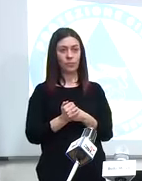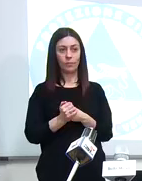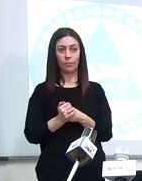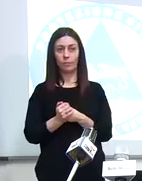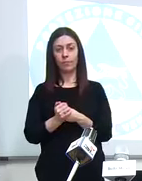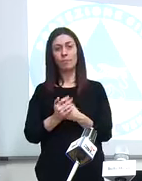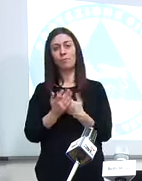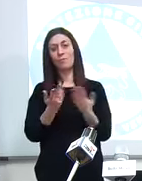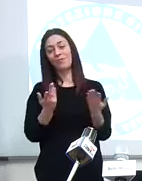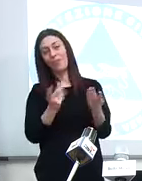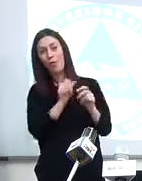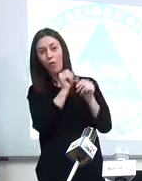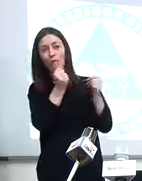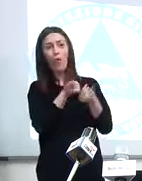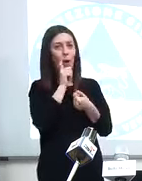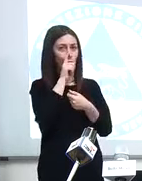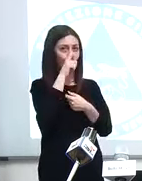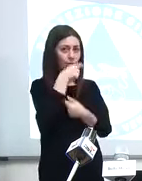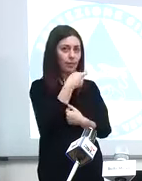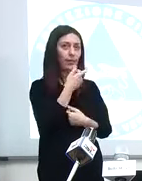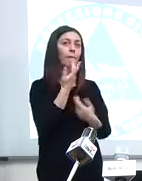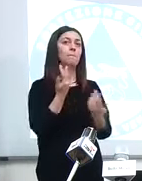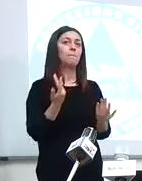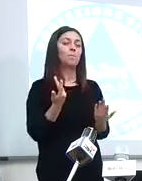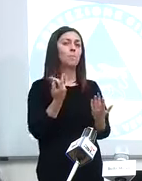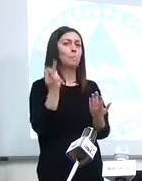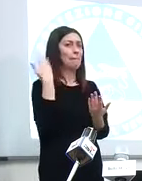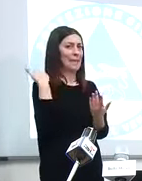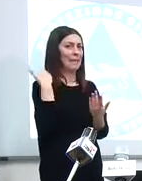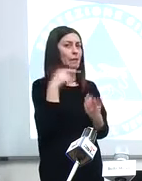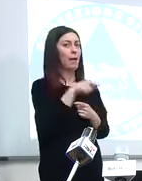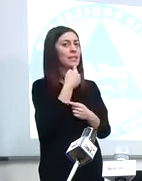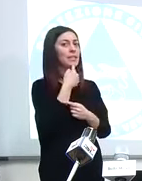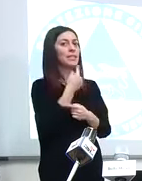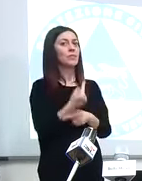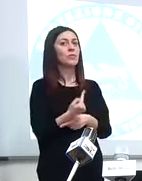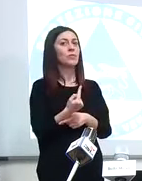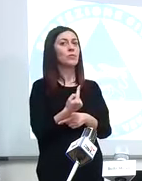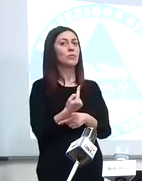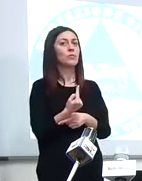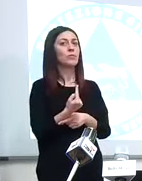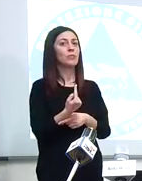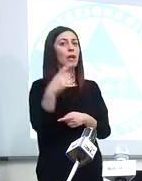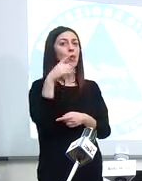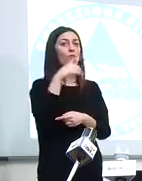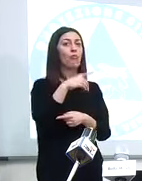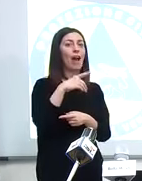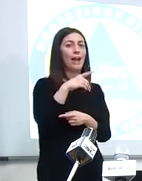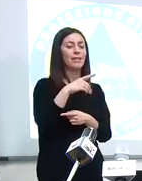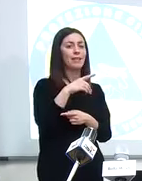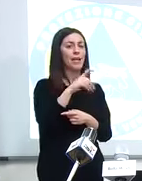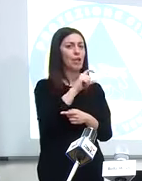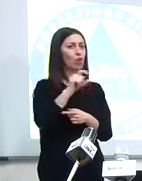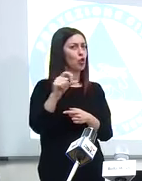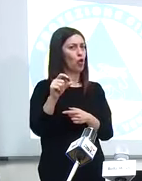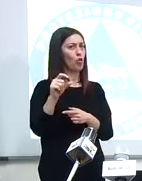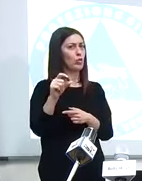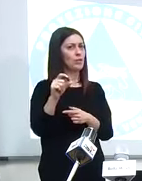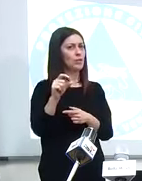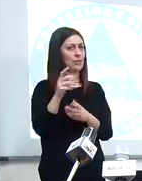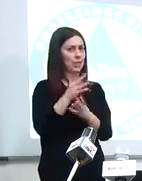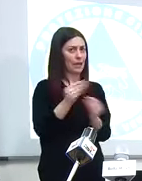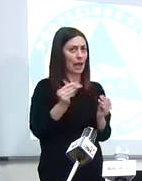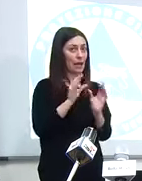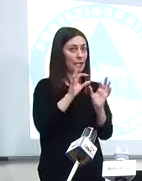una curiosità. Lei prima ha detto che sono arrivate più dosi di Pfizer e un piccolo quantitativo